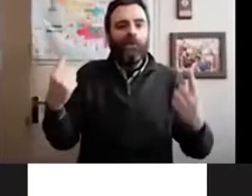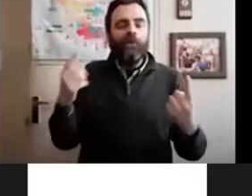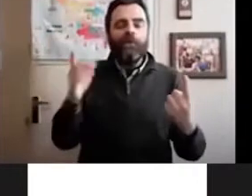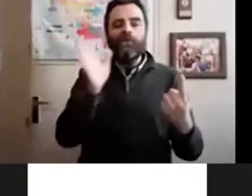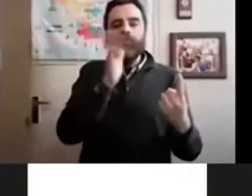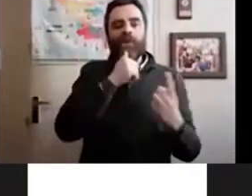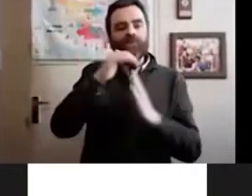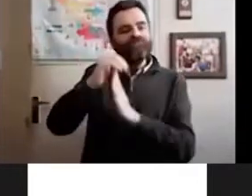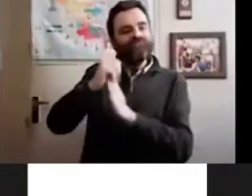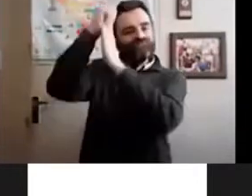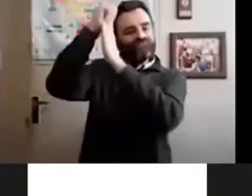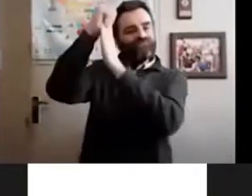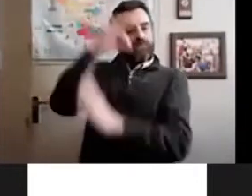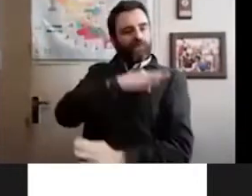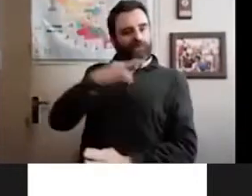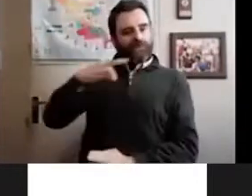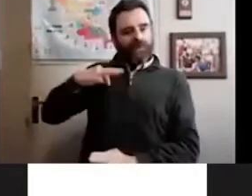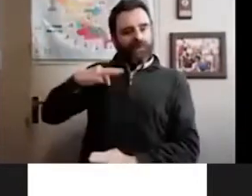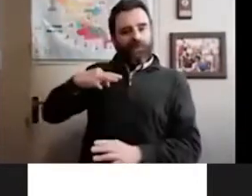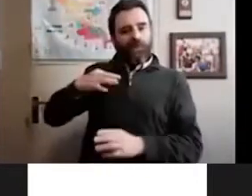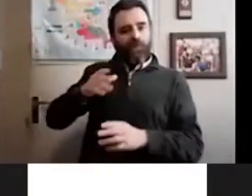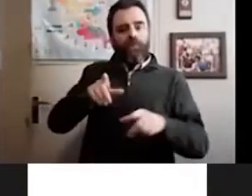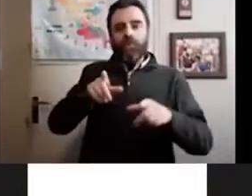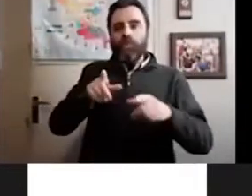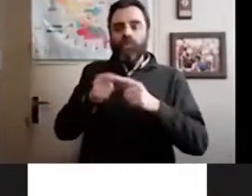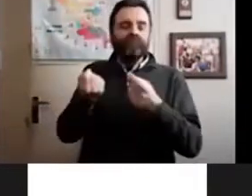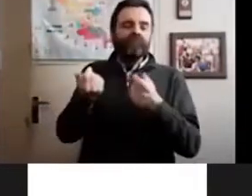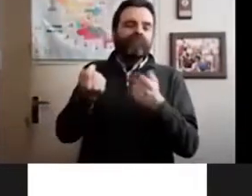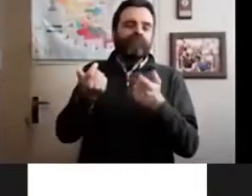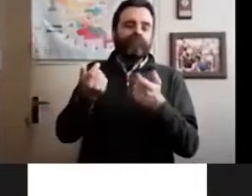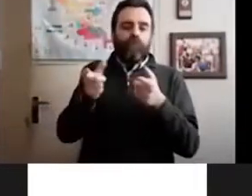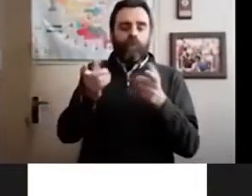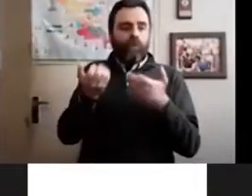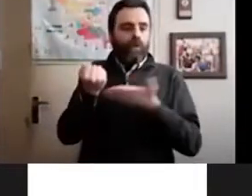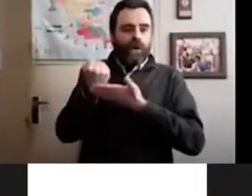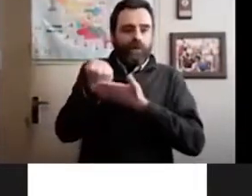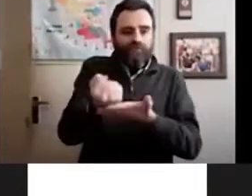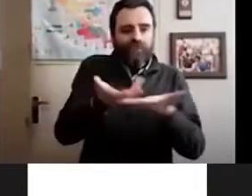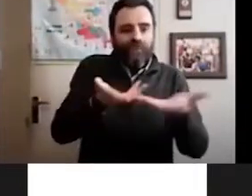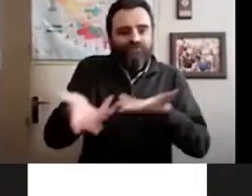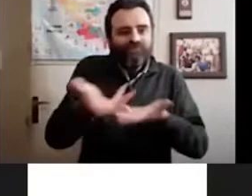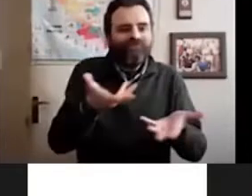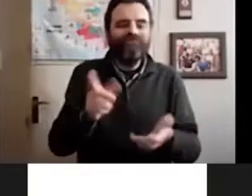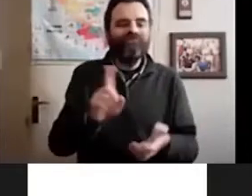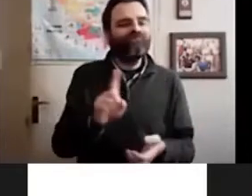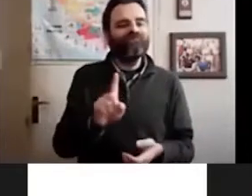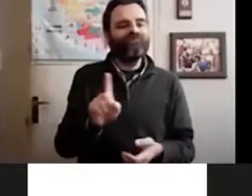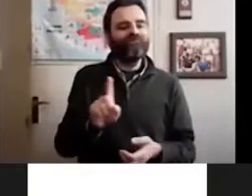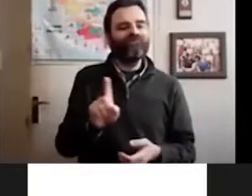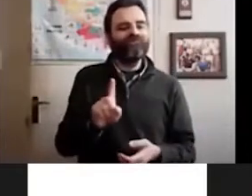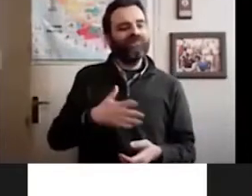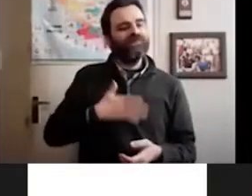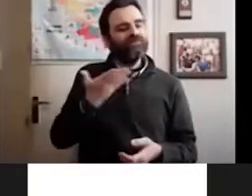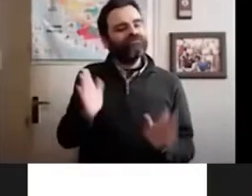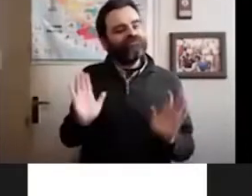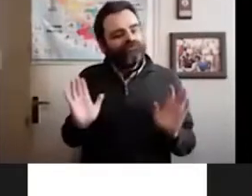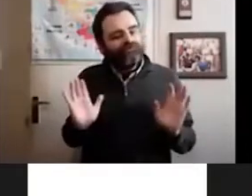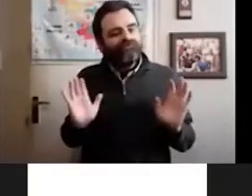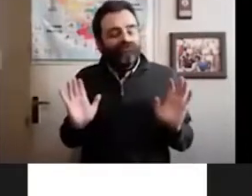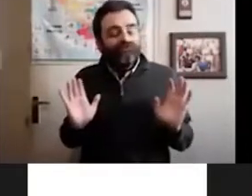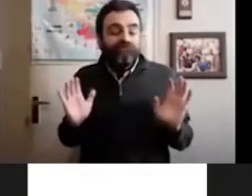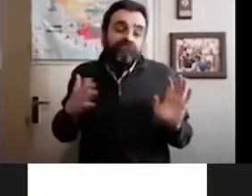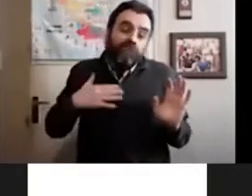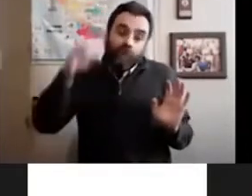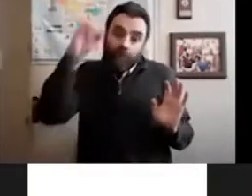como a la deriva, ¿cierto? Como que no hay un liderazgo de parte del ministerio, por ejemplo, para poder ayudar, para poder hacer